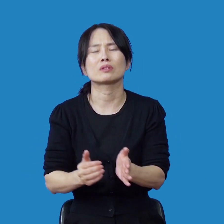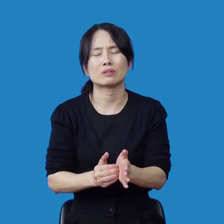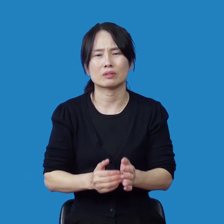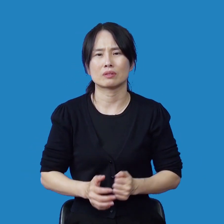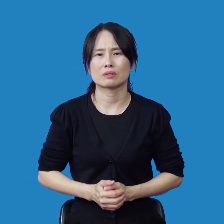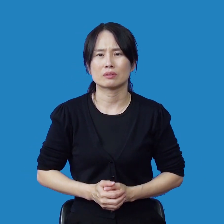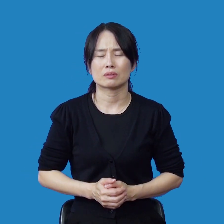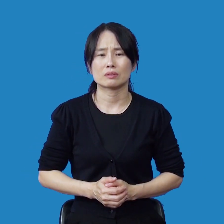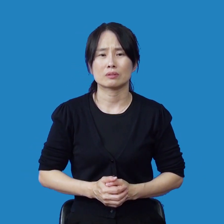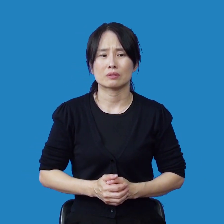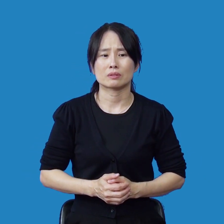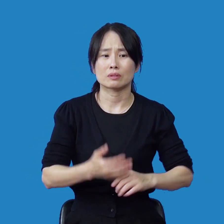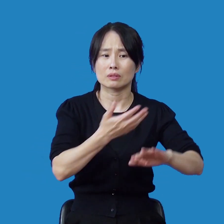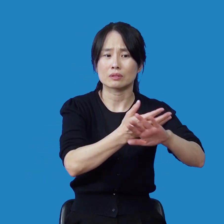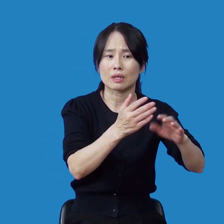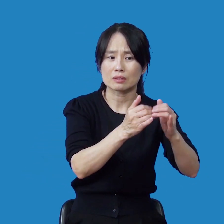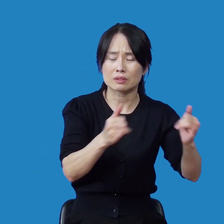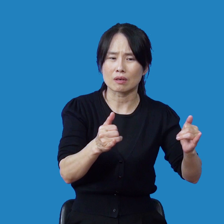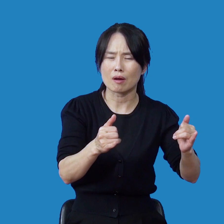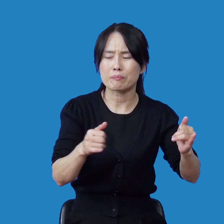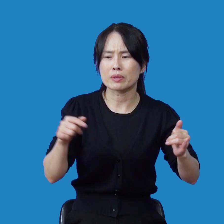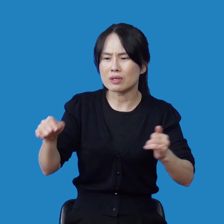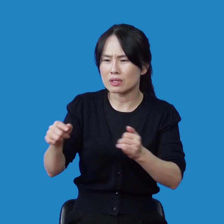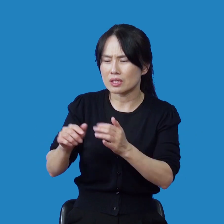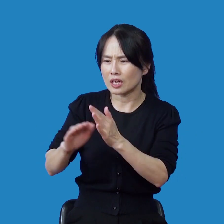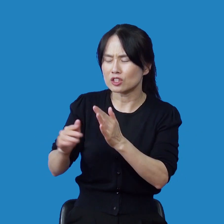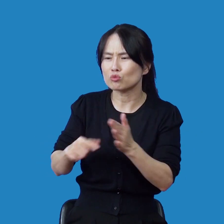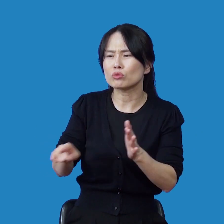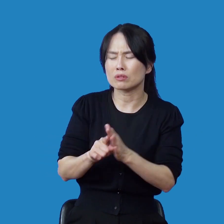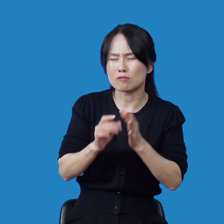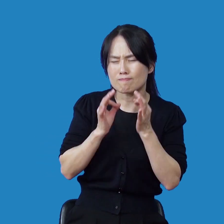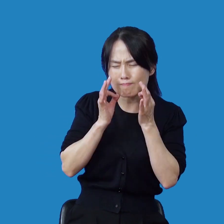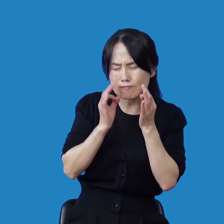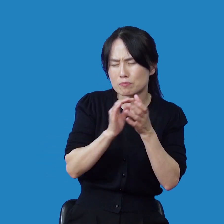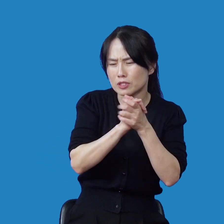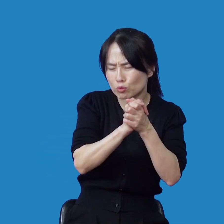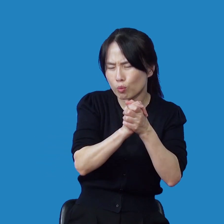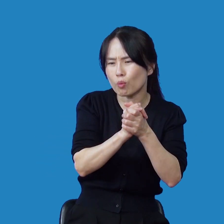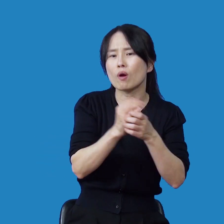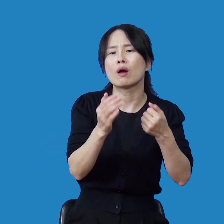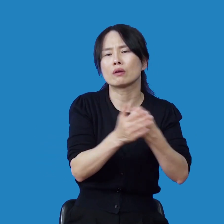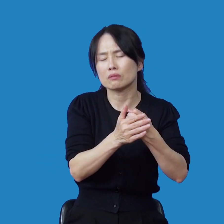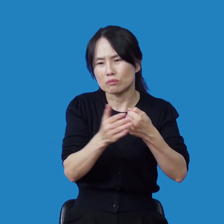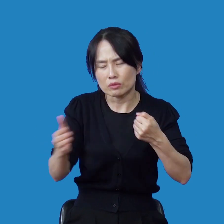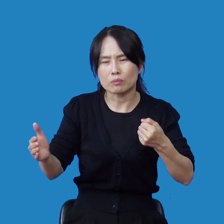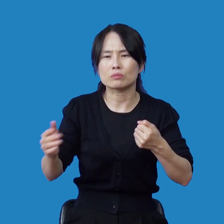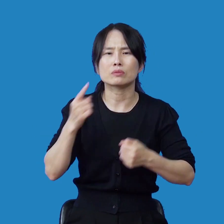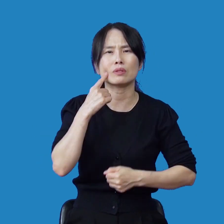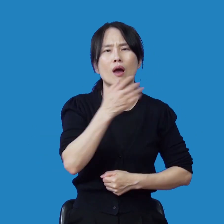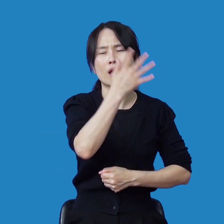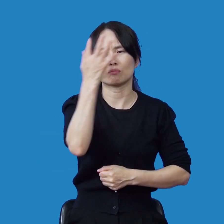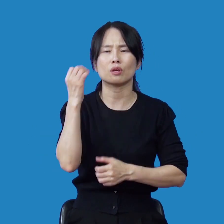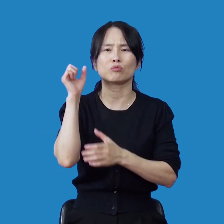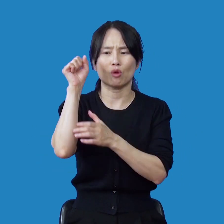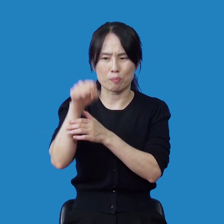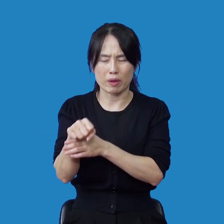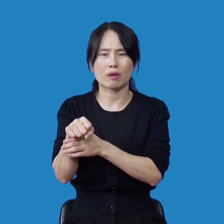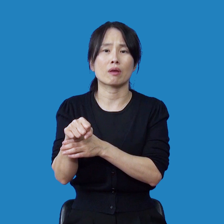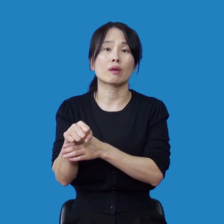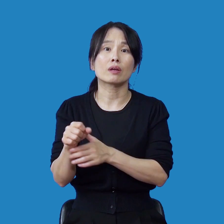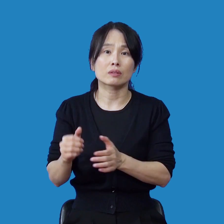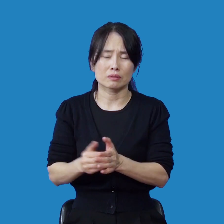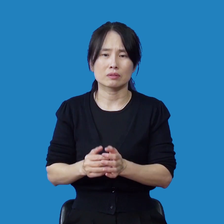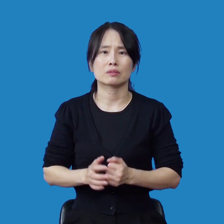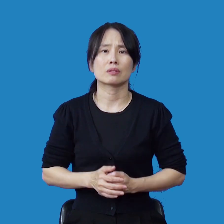리더의 양선의 노력이 아름다운 열매를 맺은 것이죠. 그렇게 나와